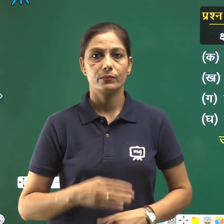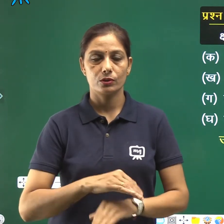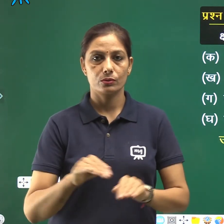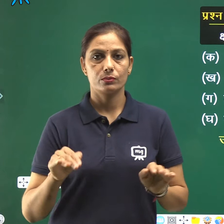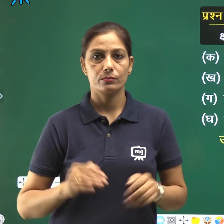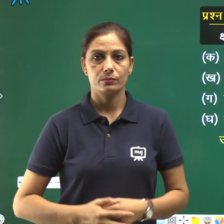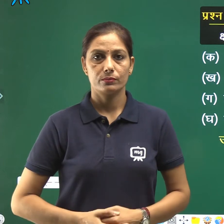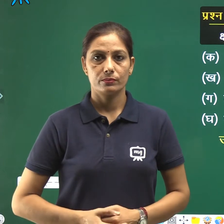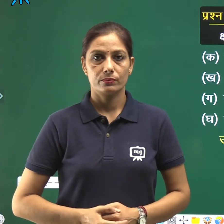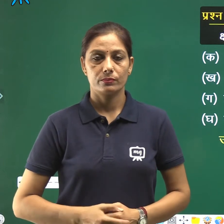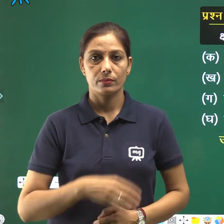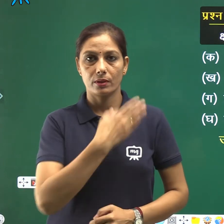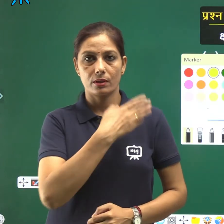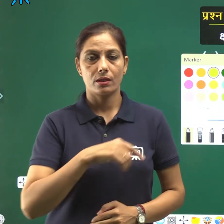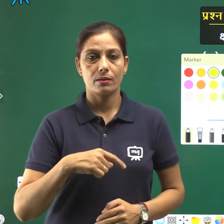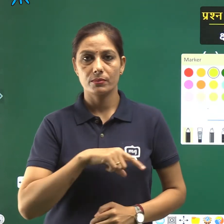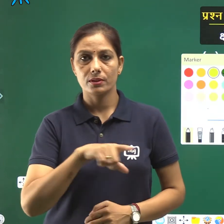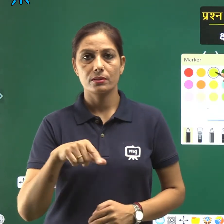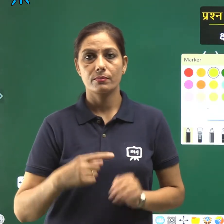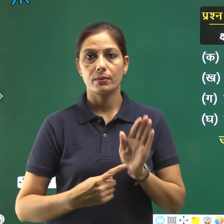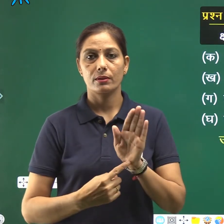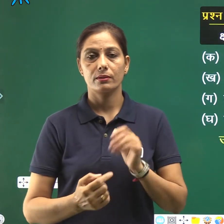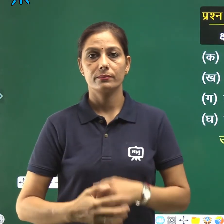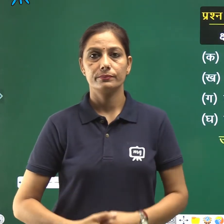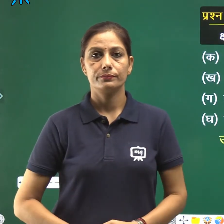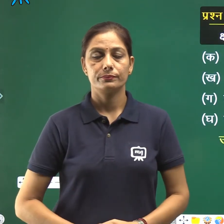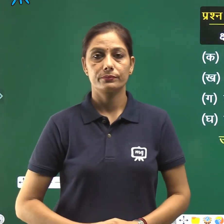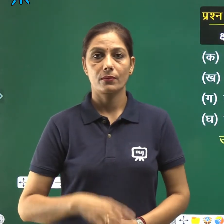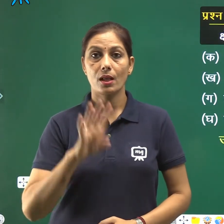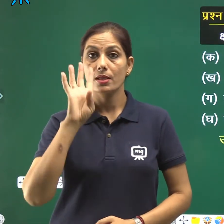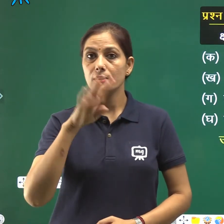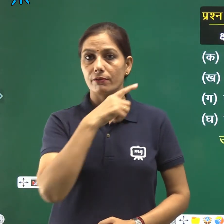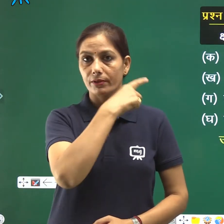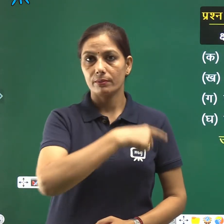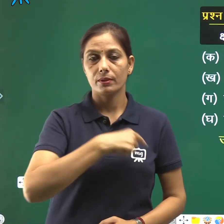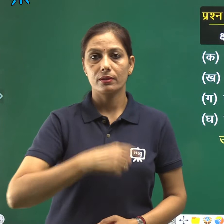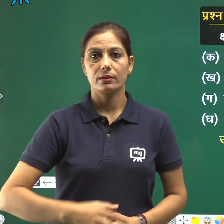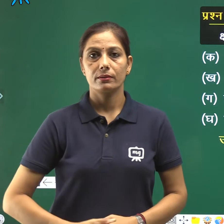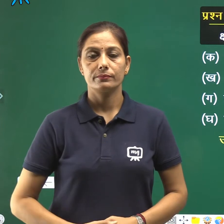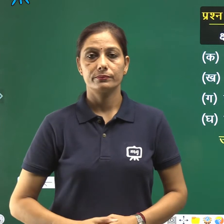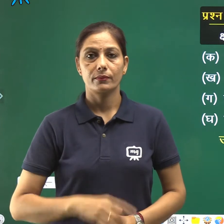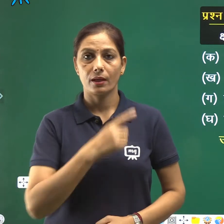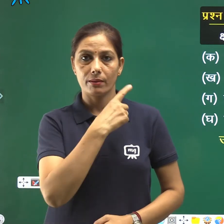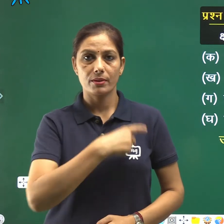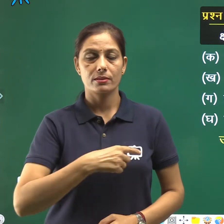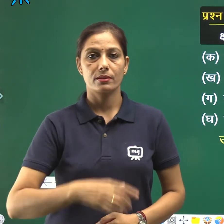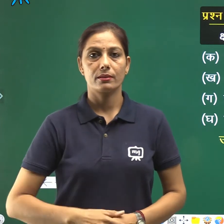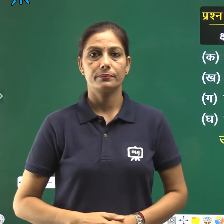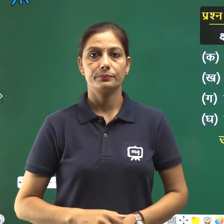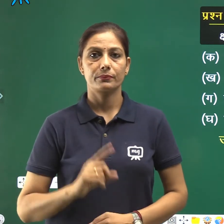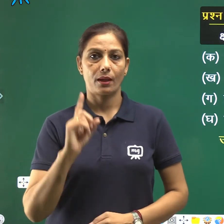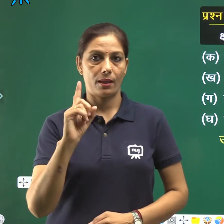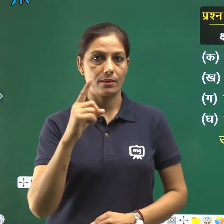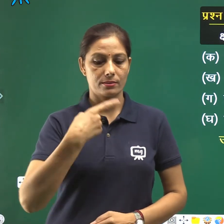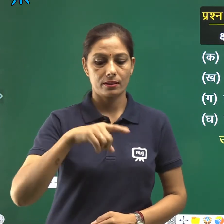बच्चों, यहां आपके सामने 4 विकल्प है, इनमें से